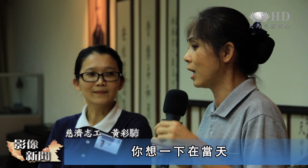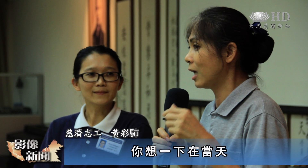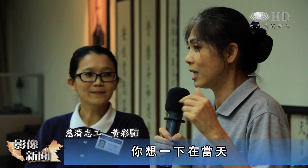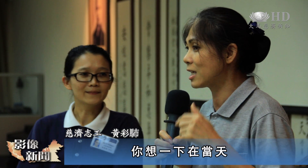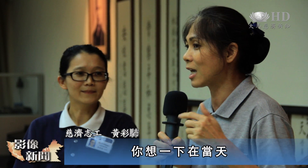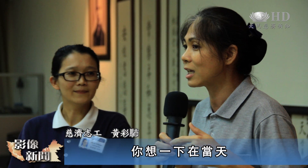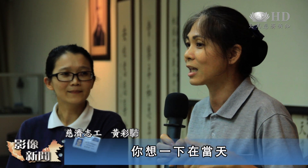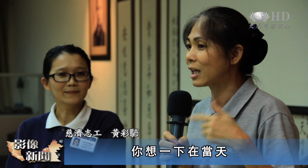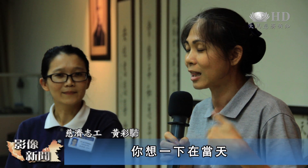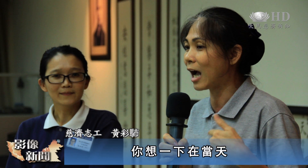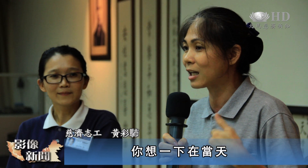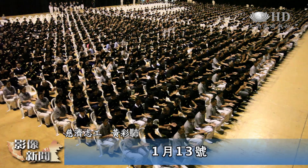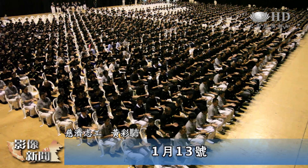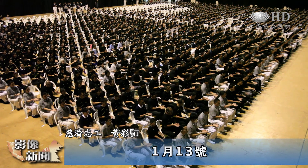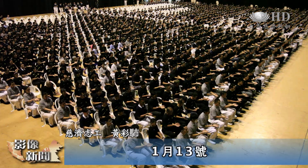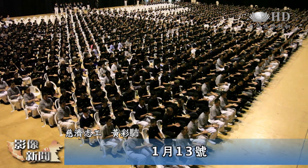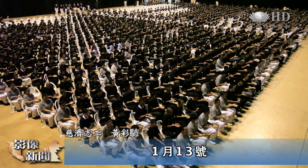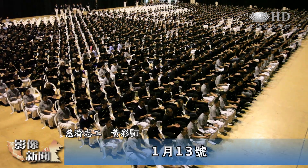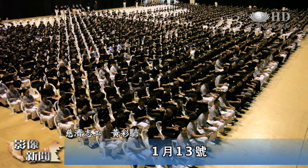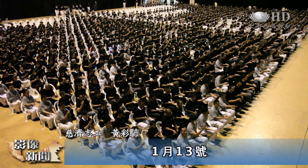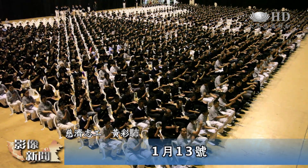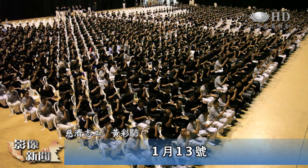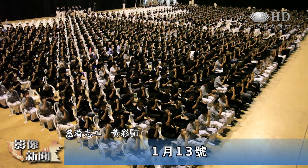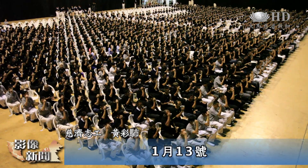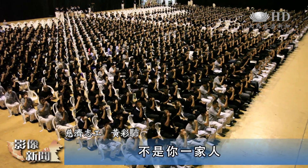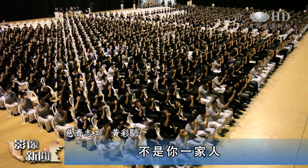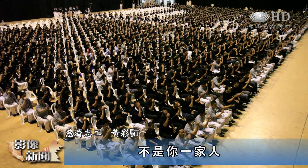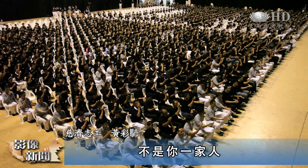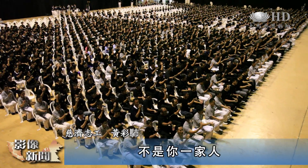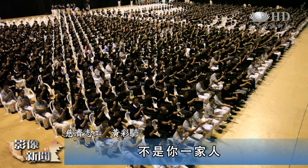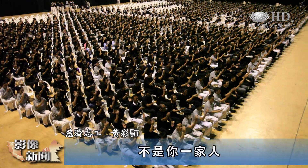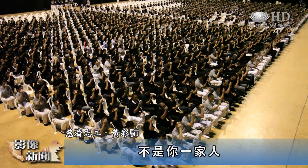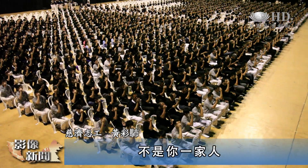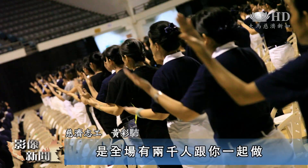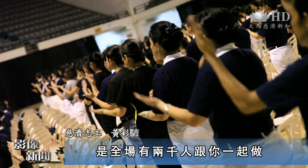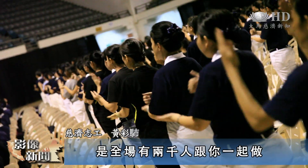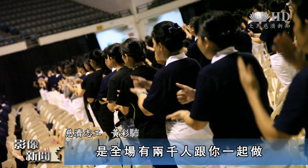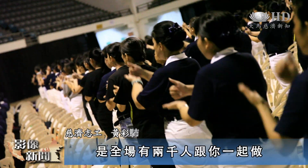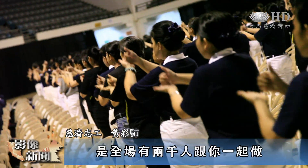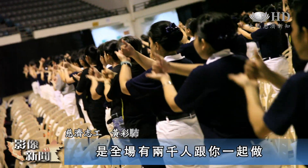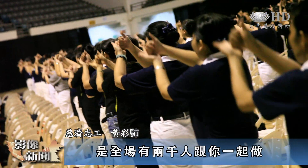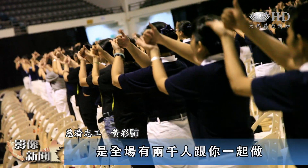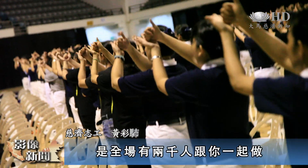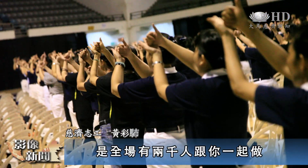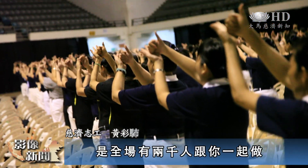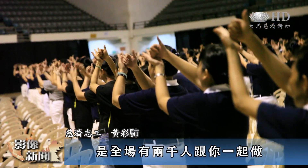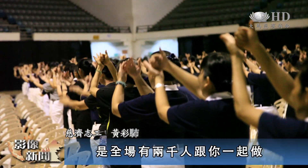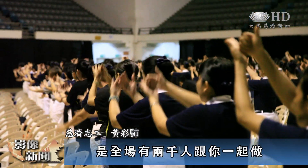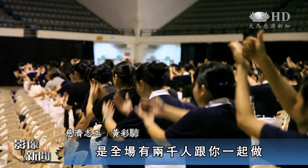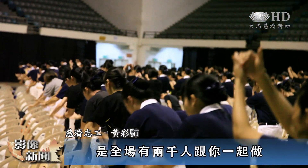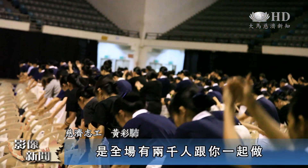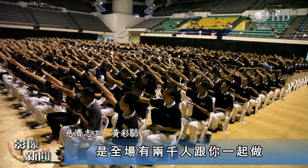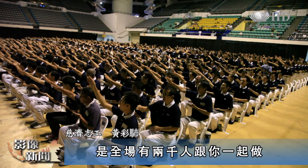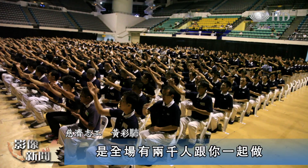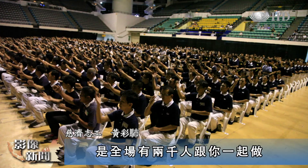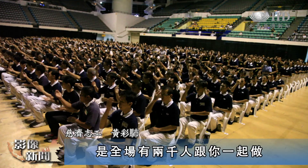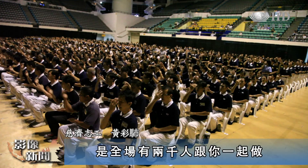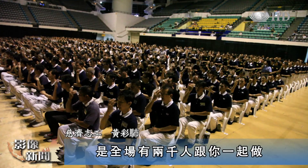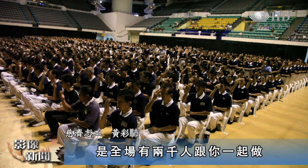你想一下，在当天1月13号，不是你一家人哦，是全场有2000人跟你一起